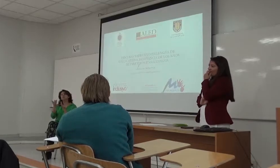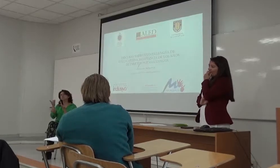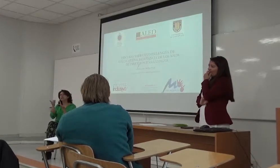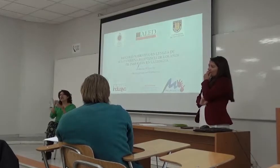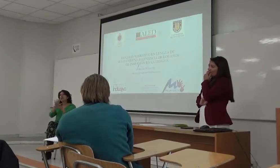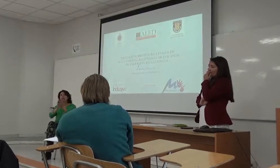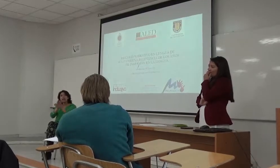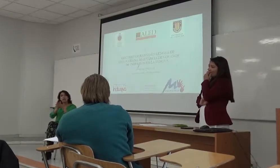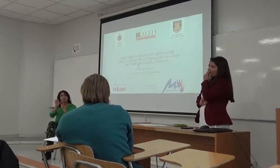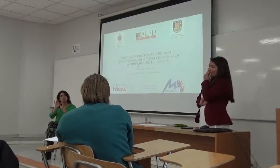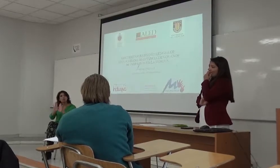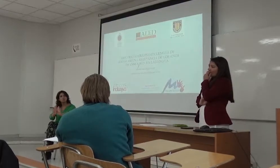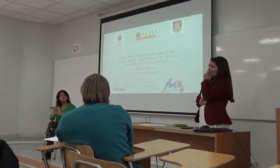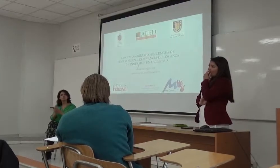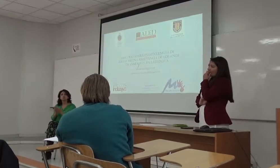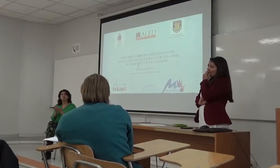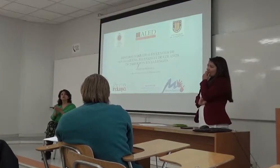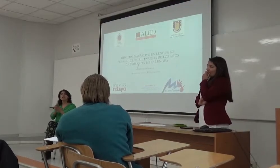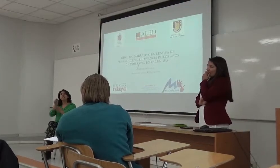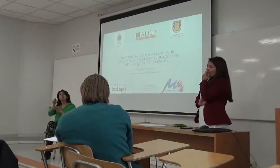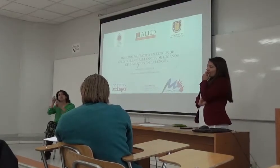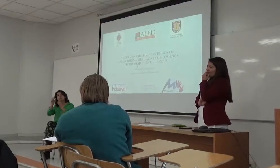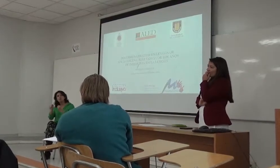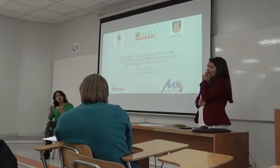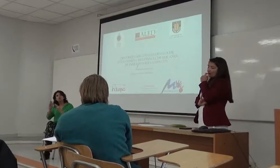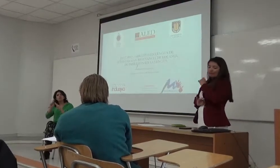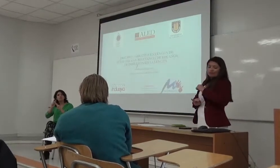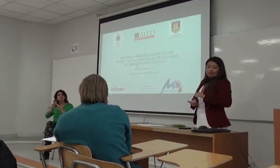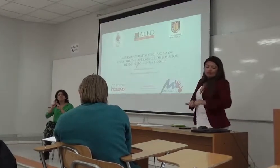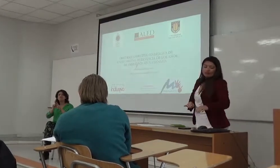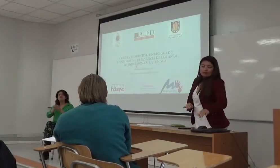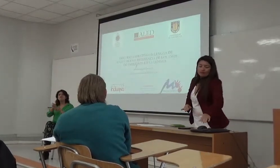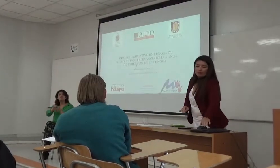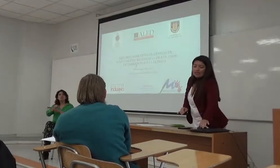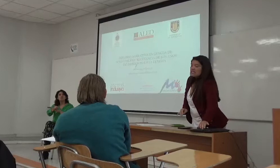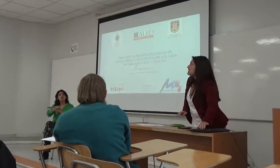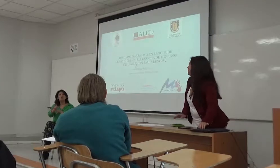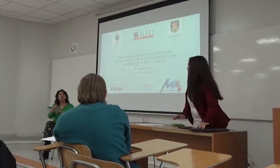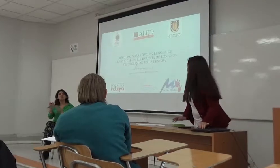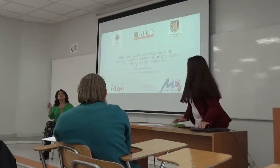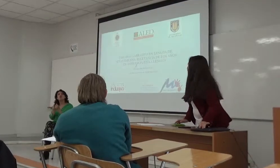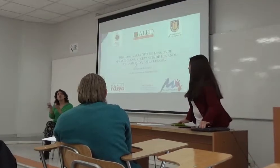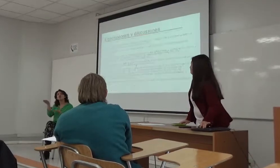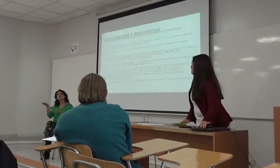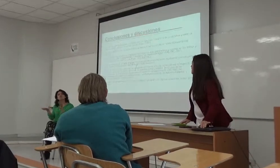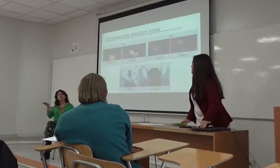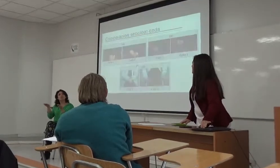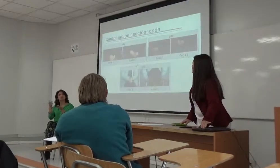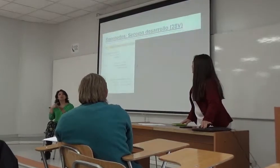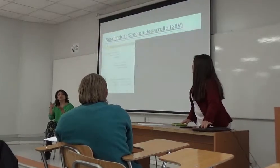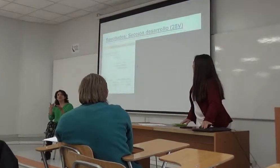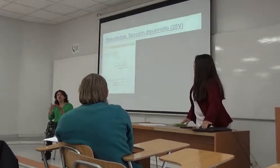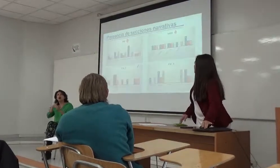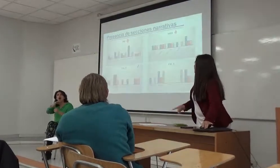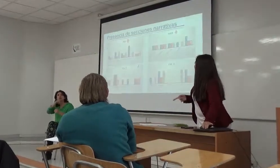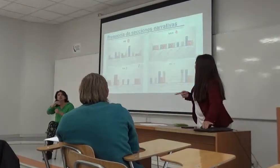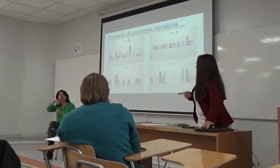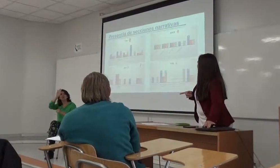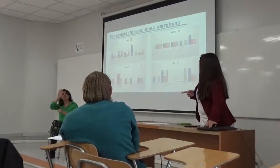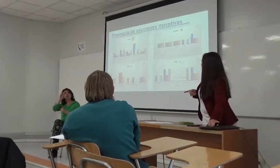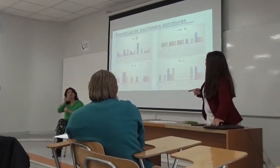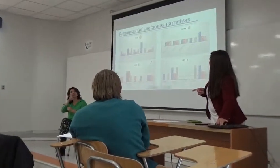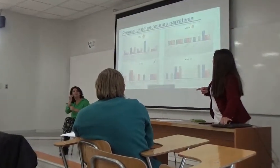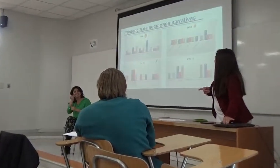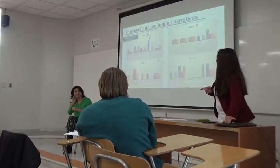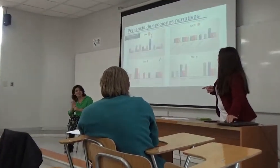haber sido quizás una variable que incidiera en la comparación entre la adulta y los niños? Sí, y lo que me estás